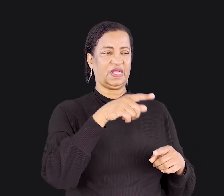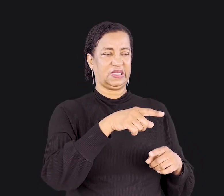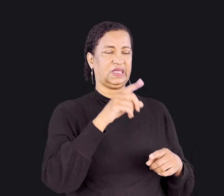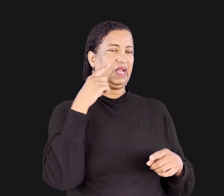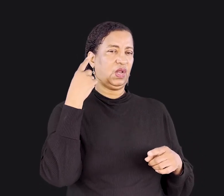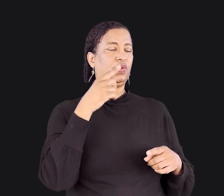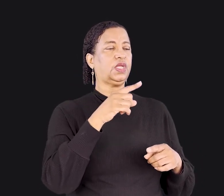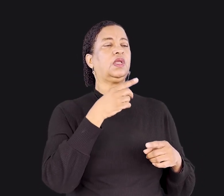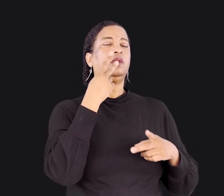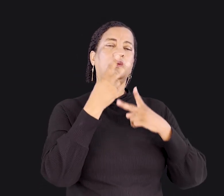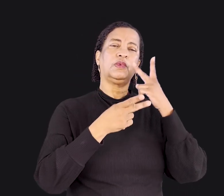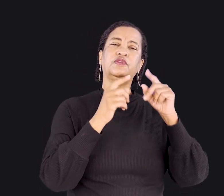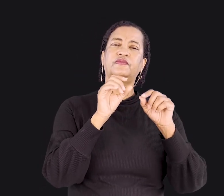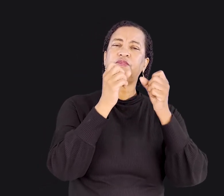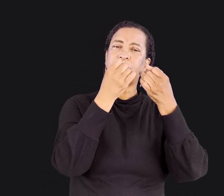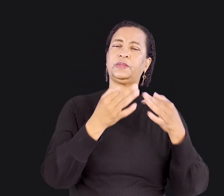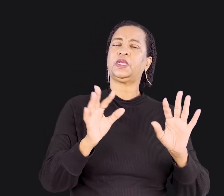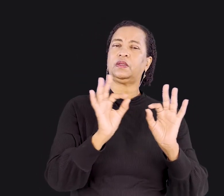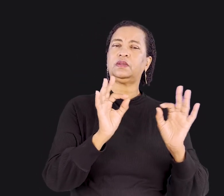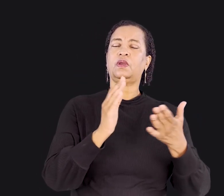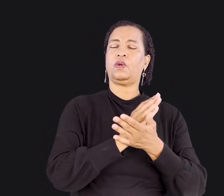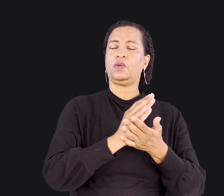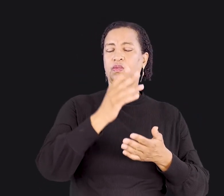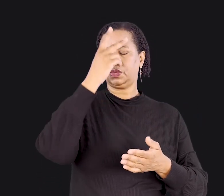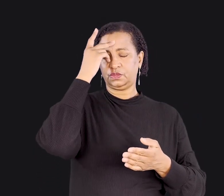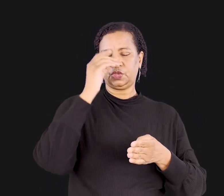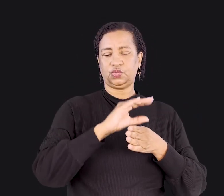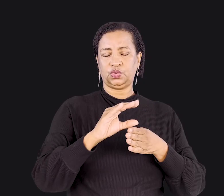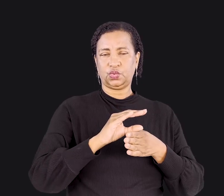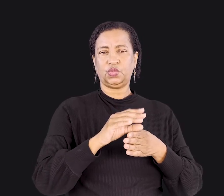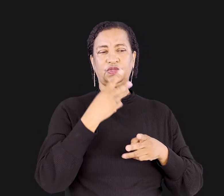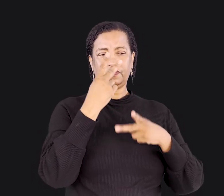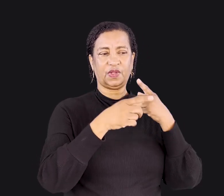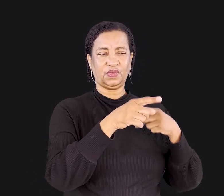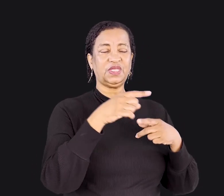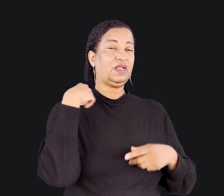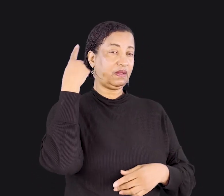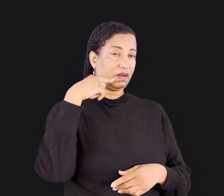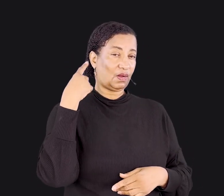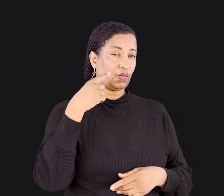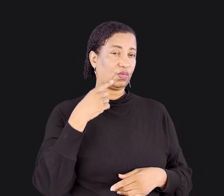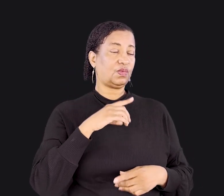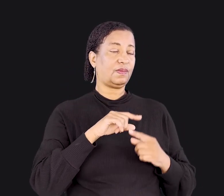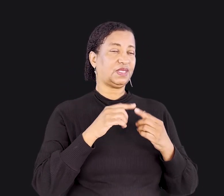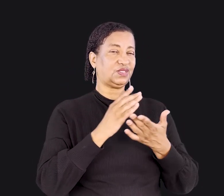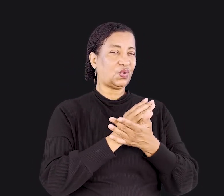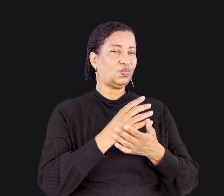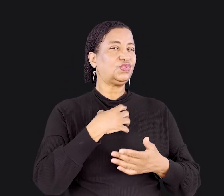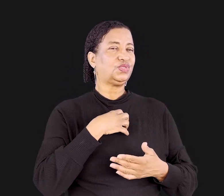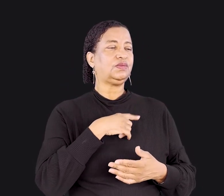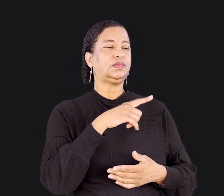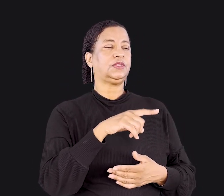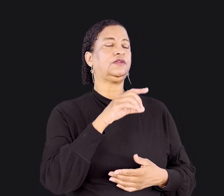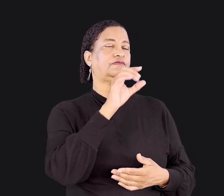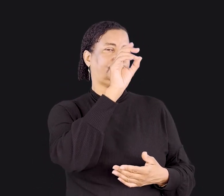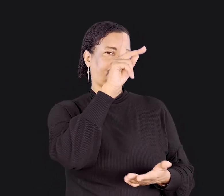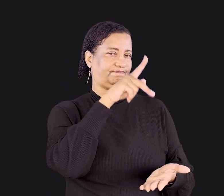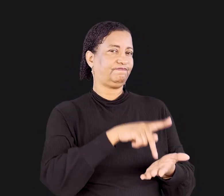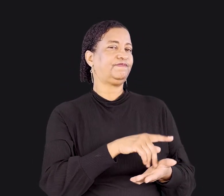Algumas pessoas em Corinto o acusaram de ser louco. De certa forma, eles tinham razão. Quando eles disseram que Paulo era louco,